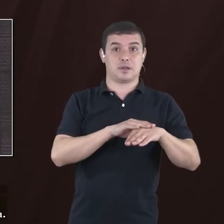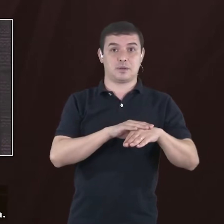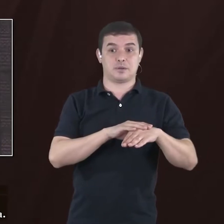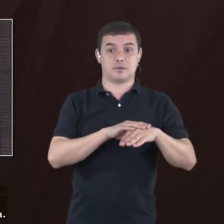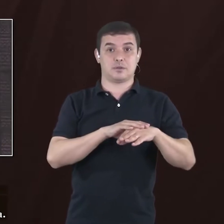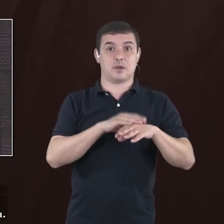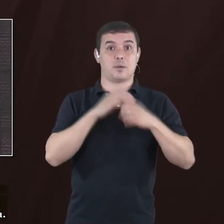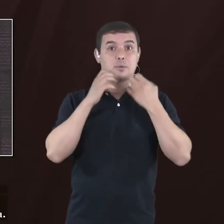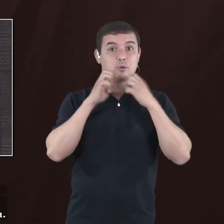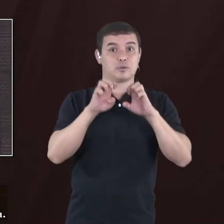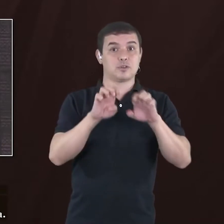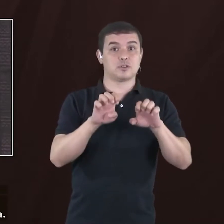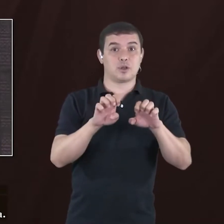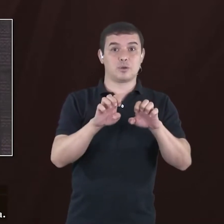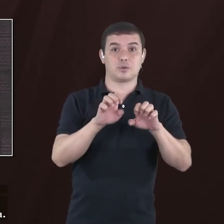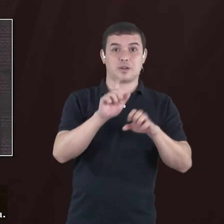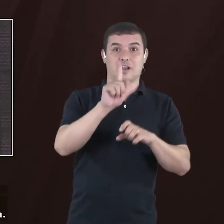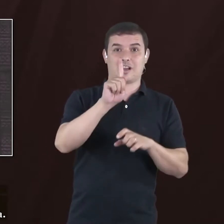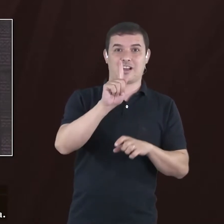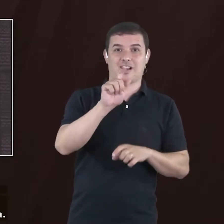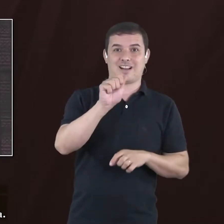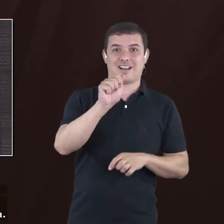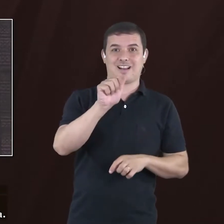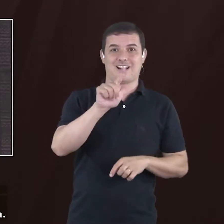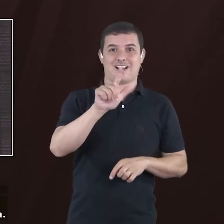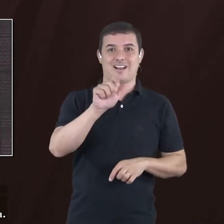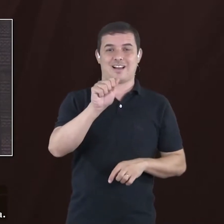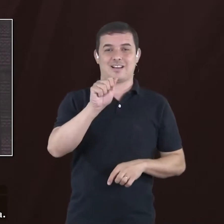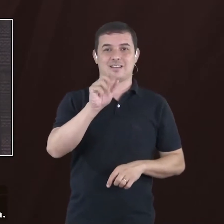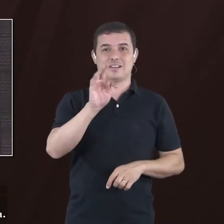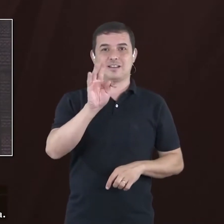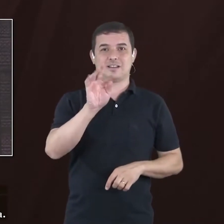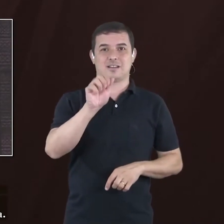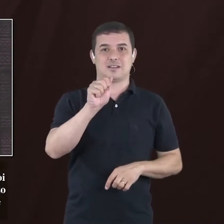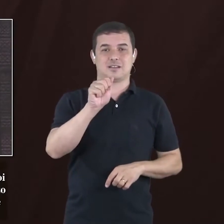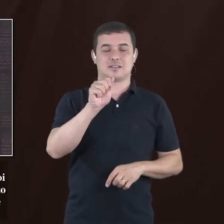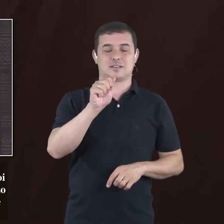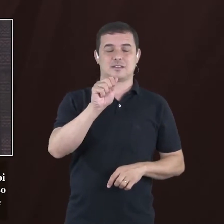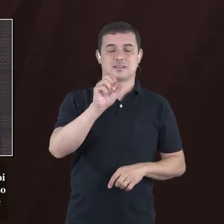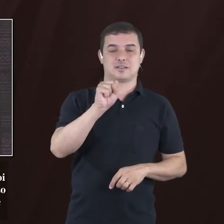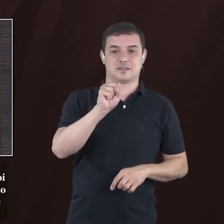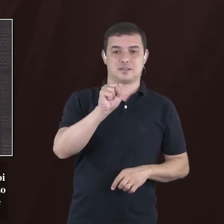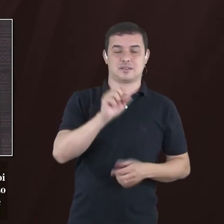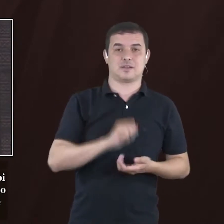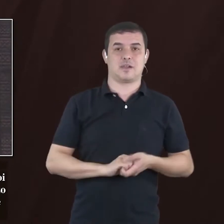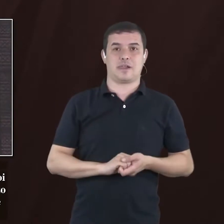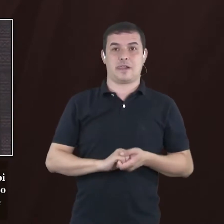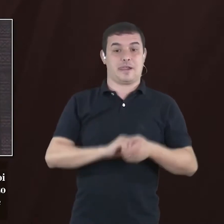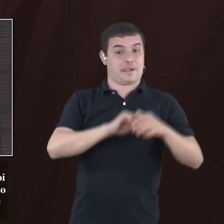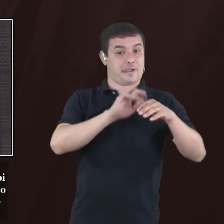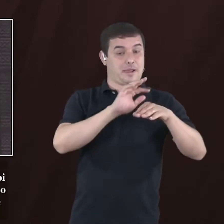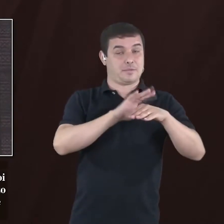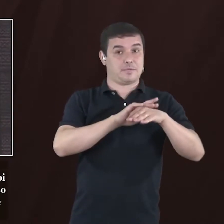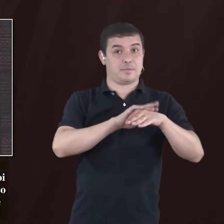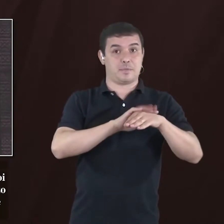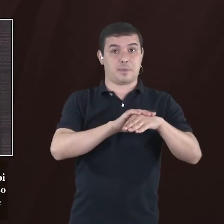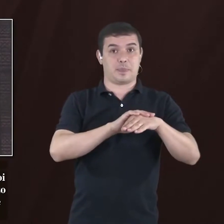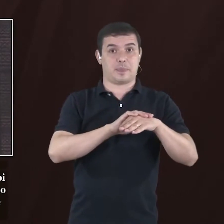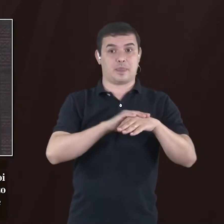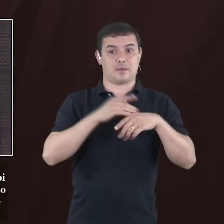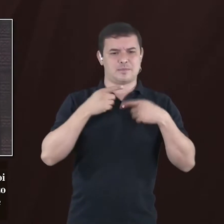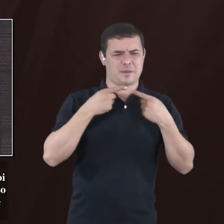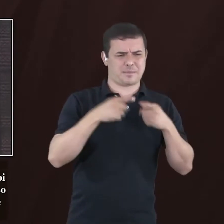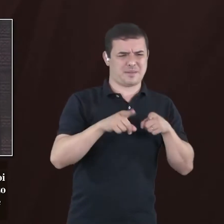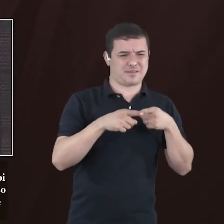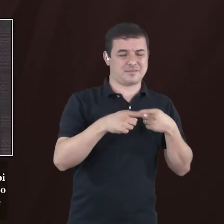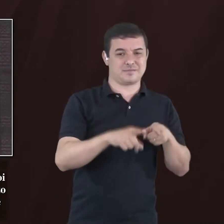o evangelho aos Gálatas. E posto que a minha enfermidade na carne vos foi uma tentação, contudo não